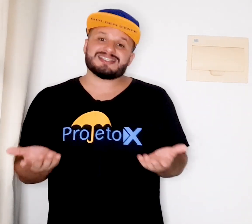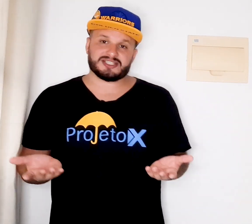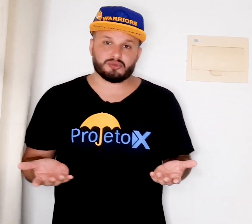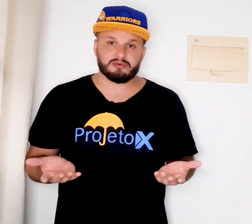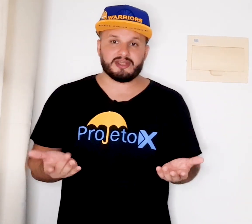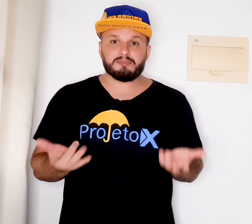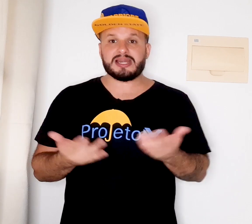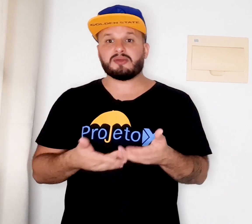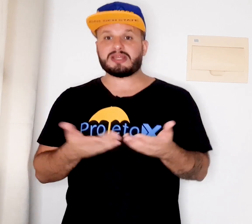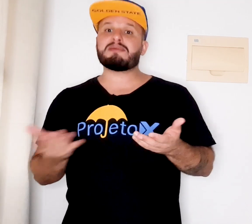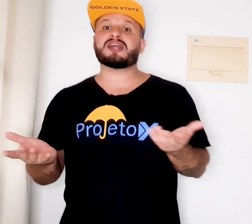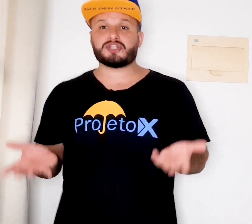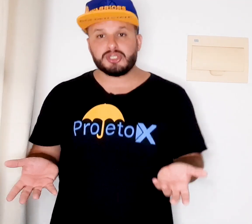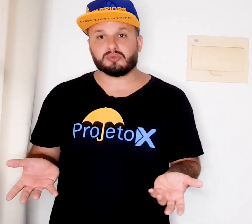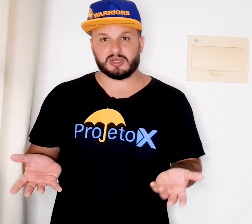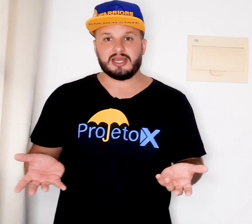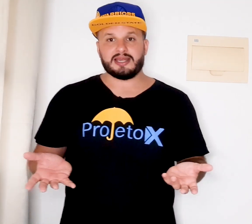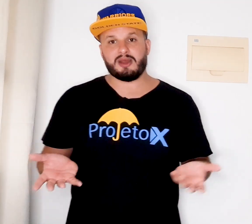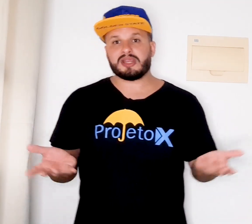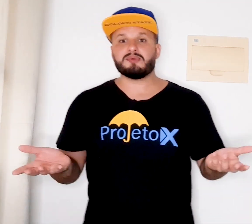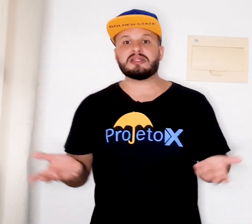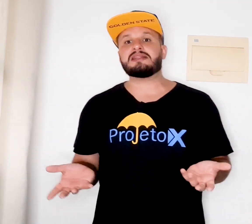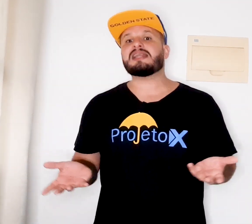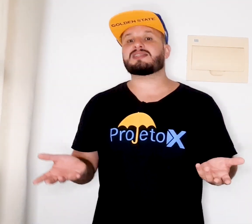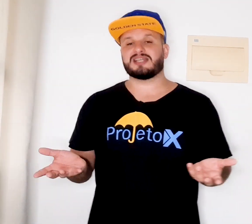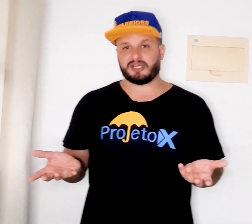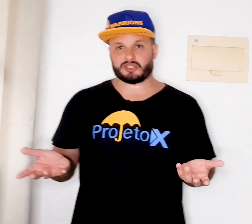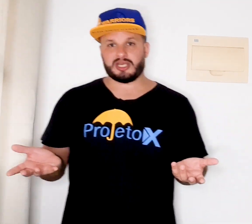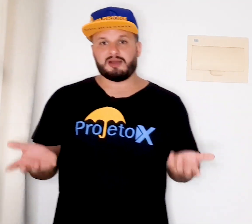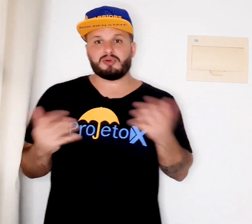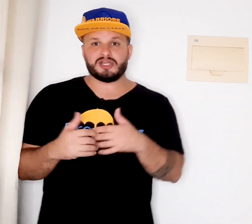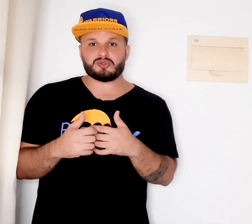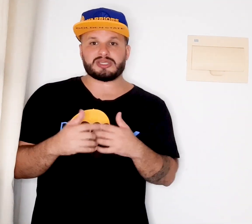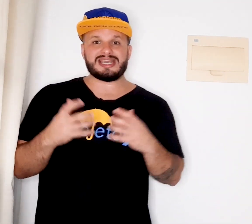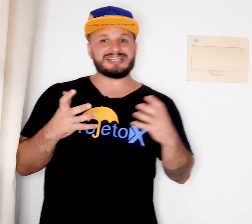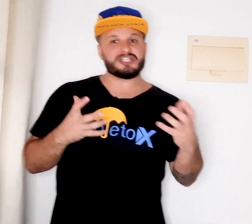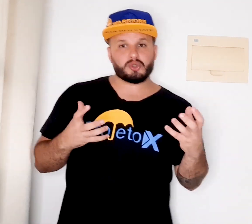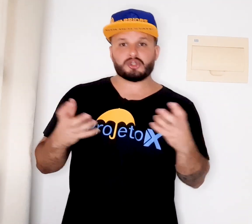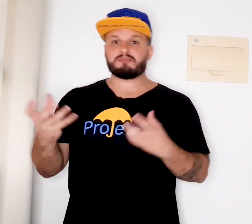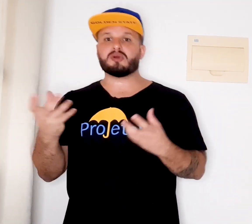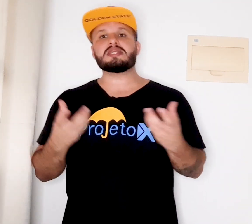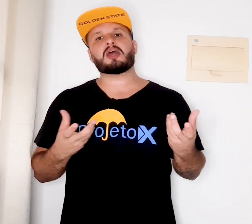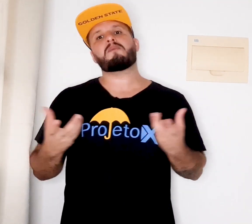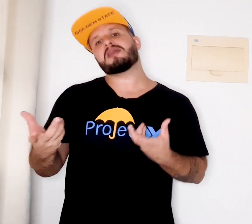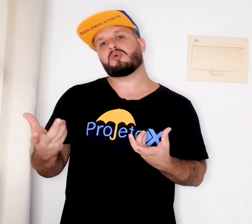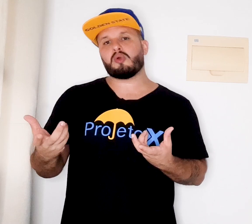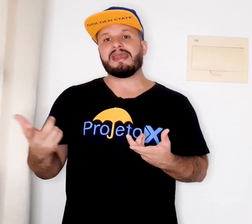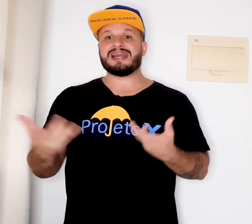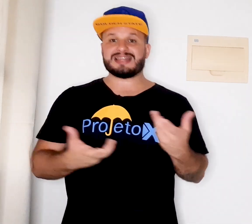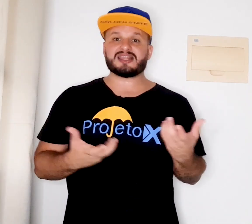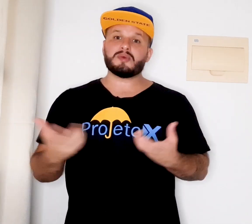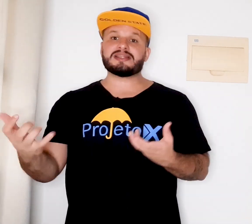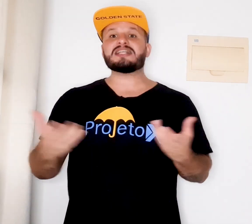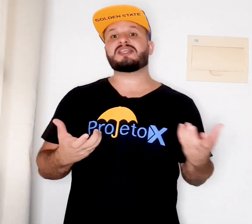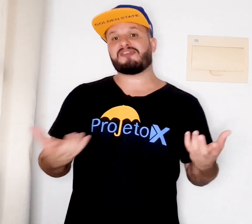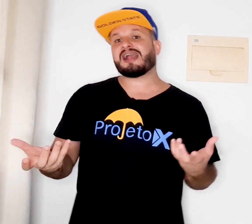base de governo porque ele não tem partido, né? O que é muito interessante. Por isso que esse jogo de poder no Peru ele está tão